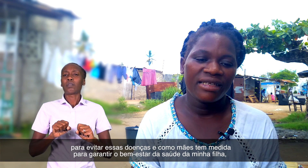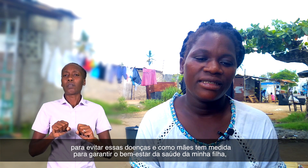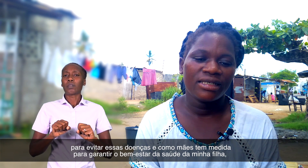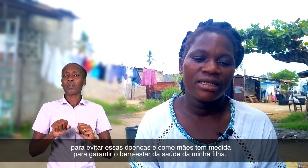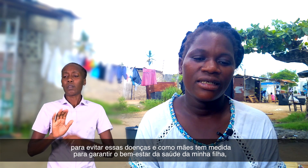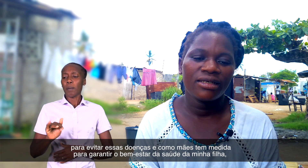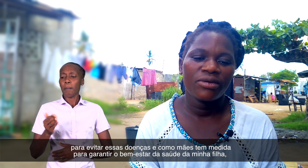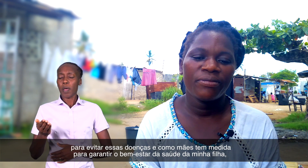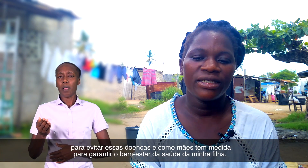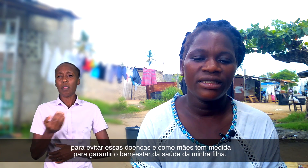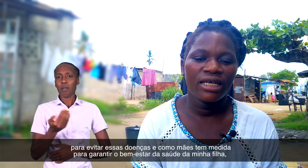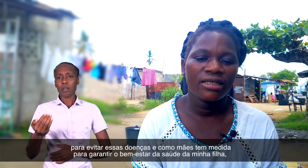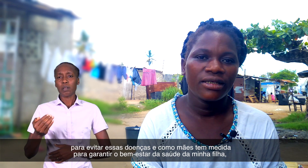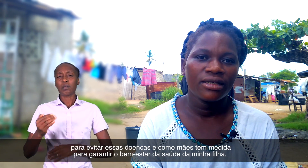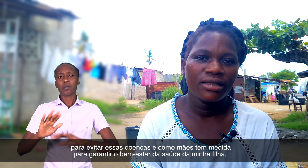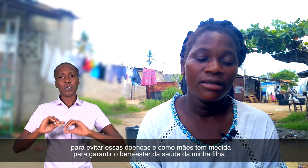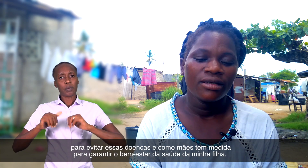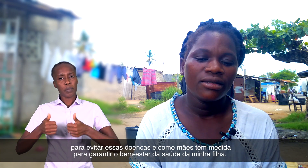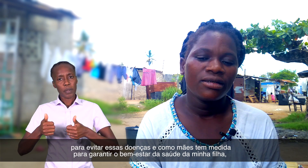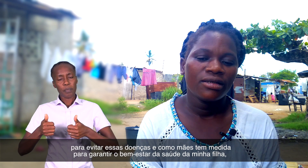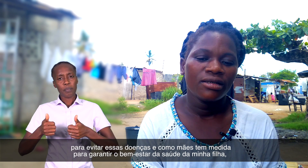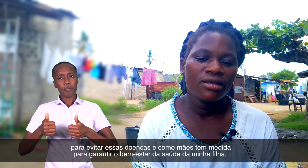para garantir, né, o bem-estar